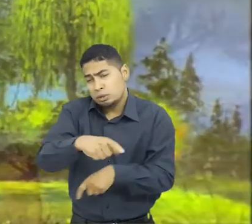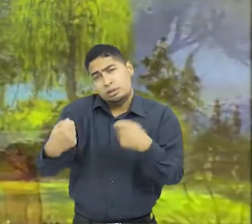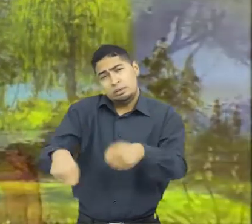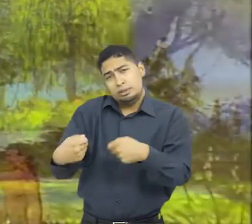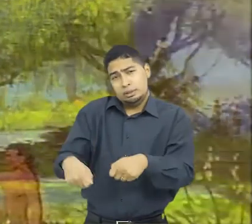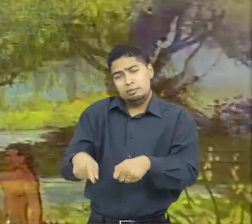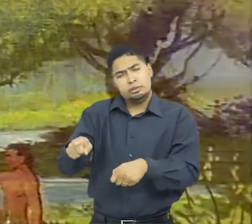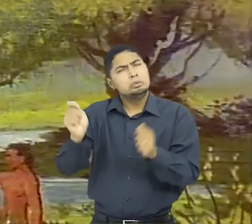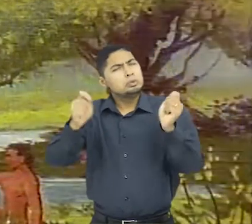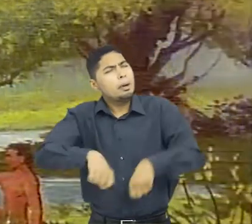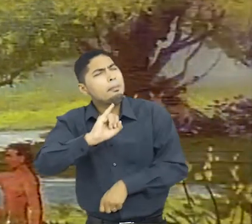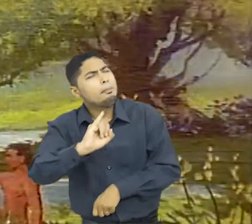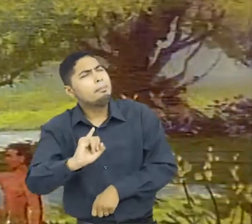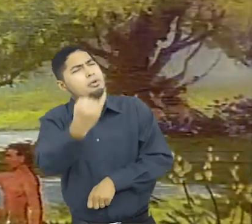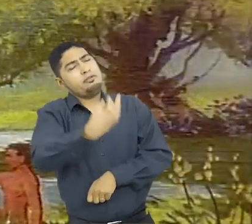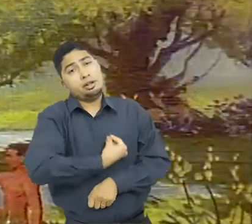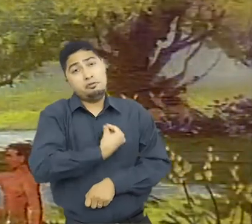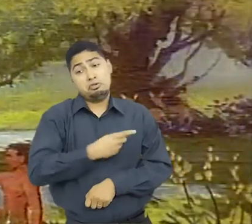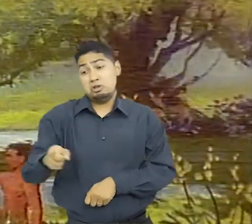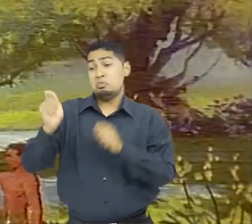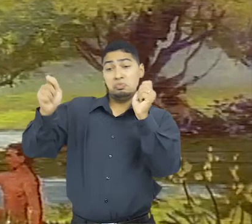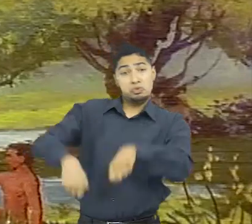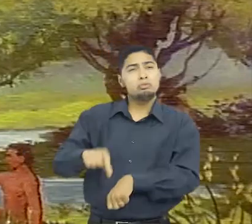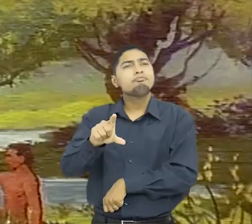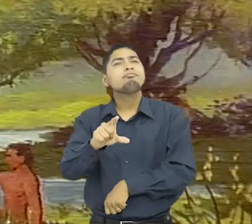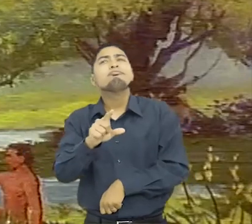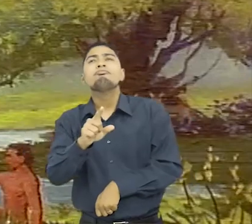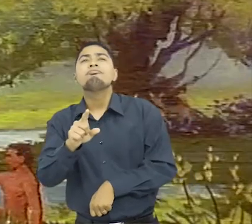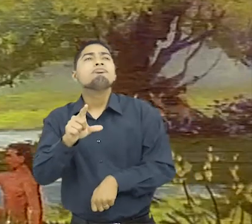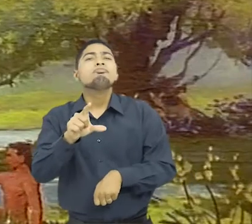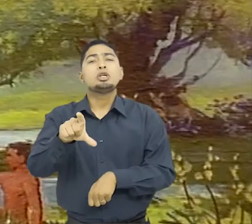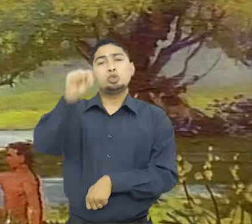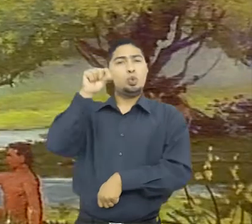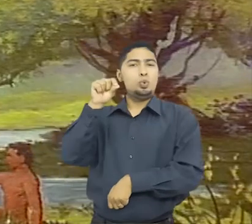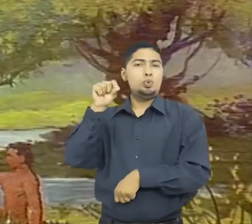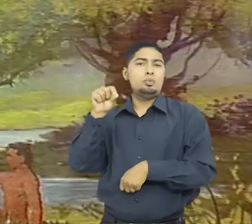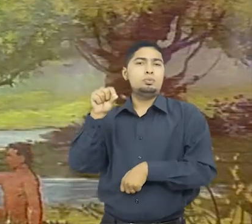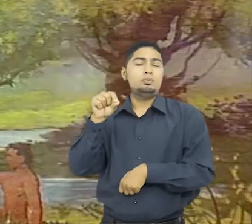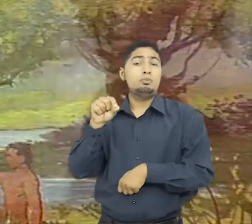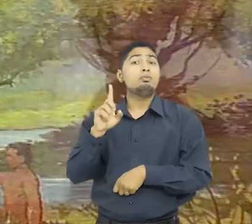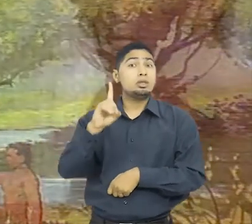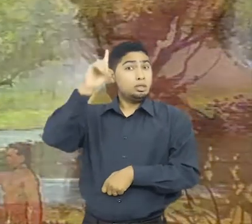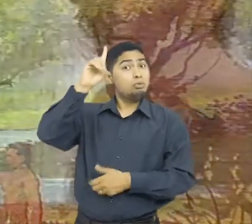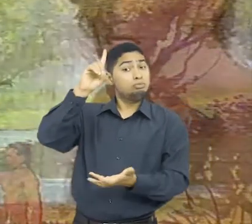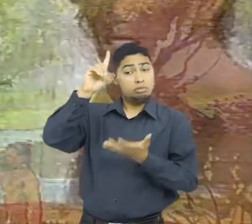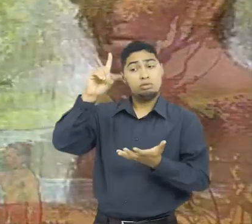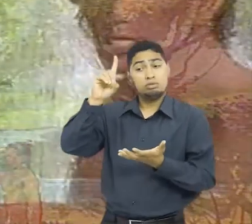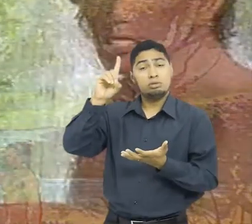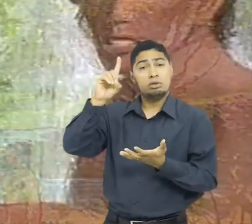aproveitassem a vida ao máximo. Deu-lhes também a capacidade de fazer escolhas. Deus queria que Adão e Eva mostrassem quanto